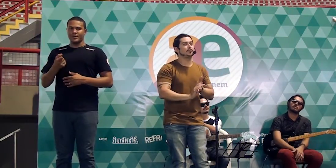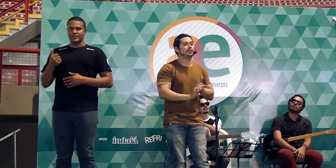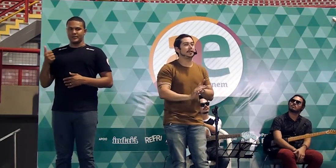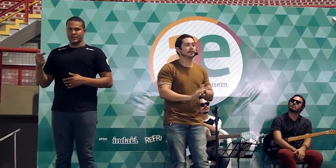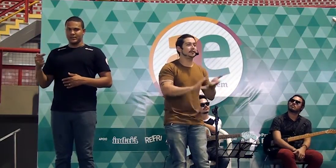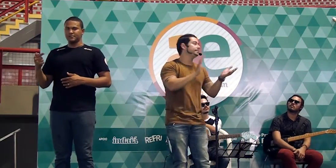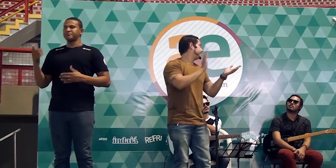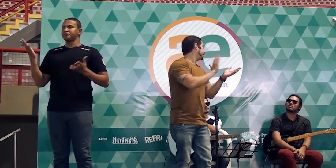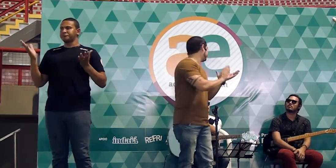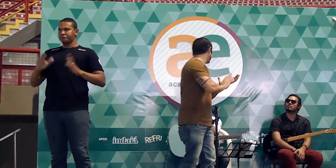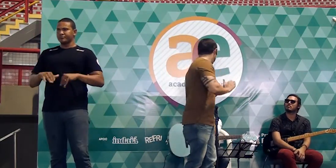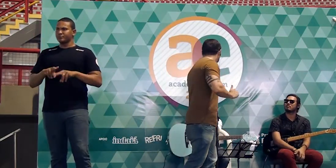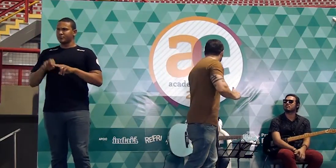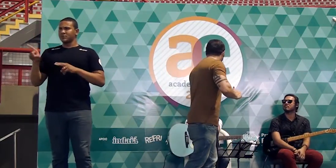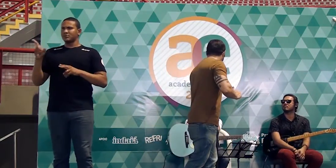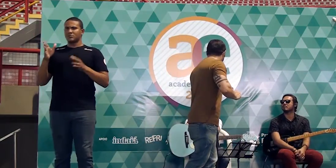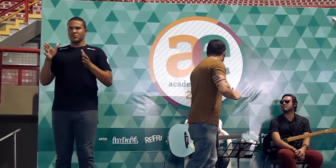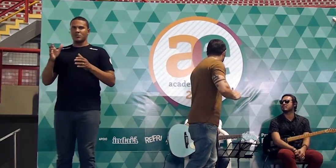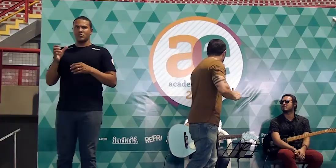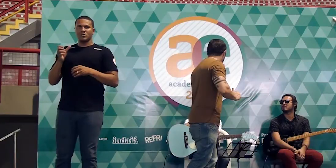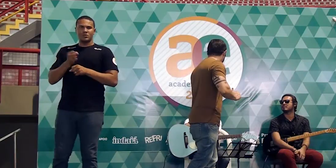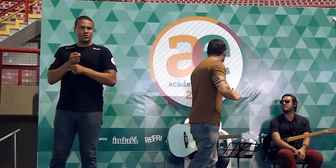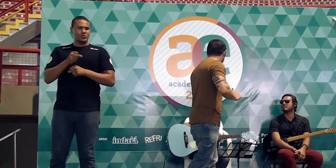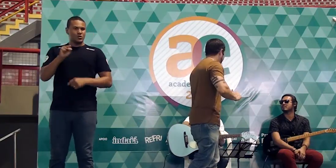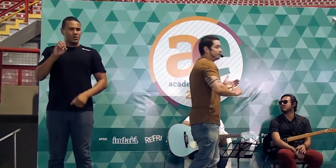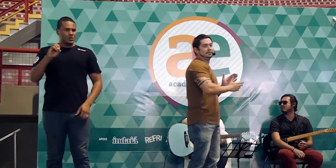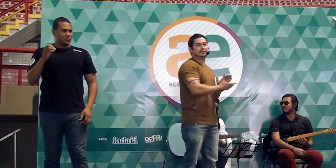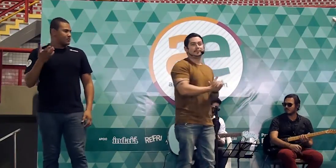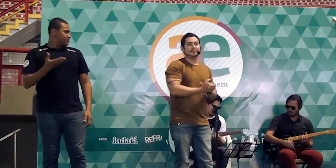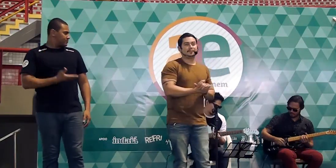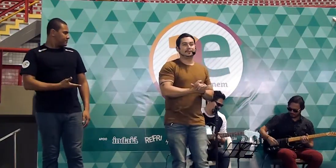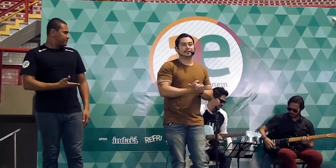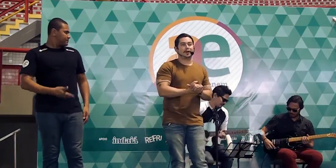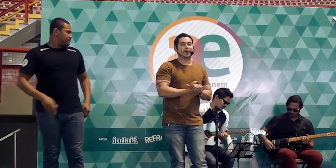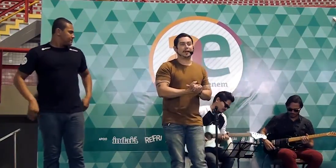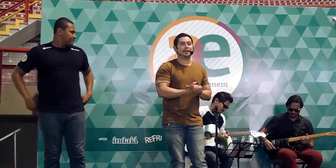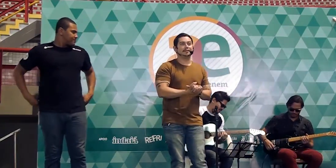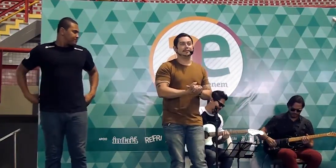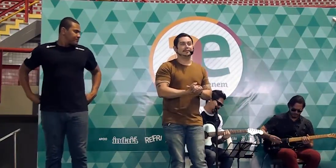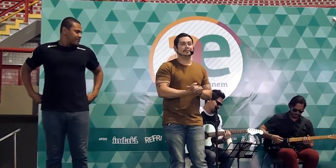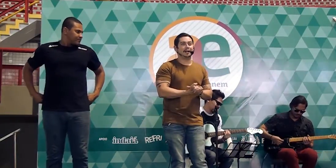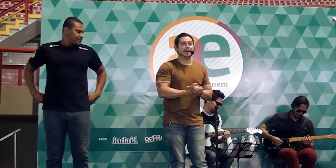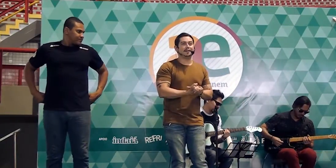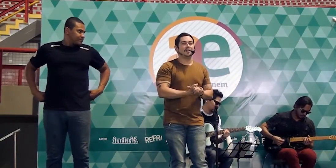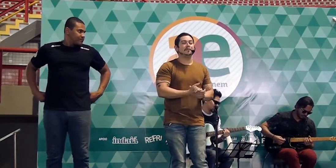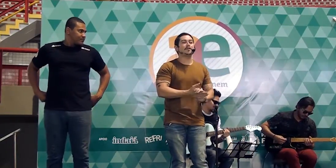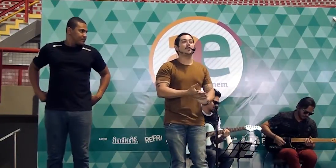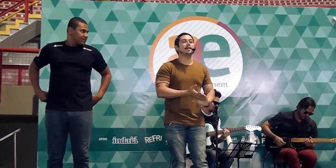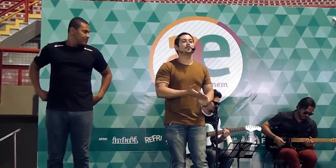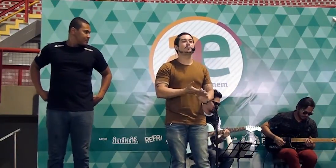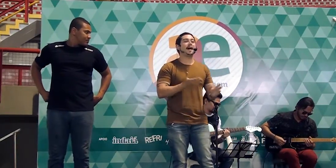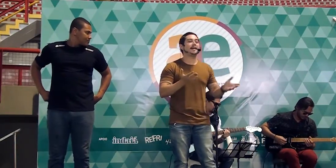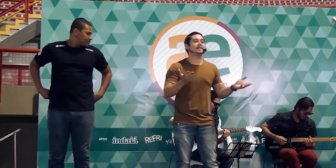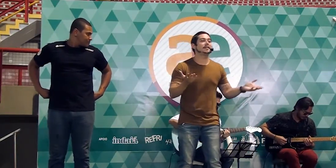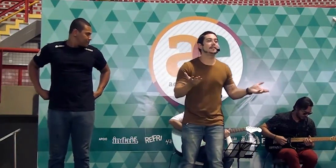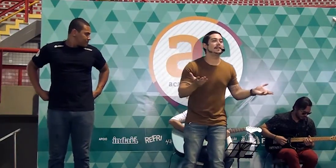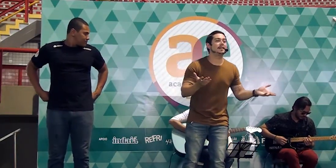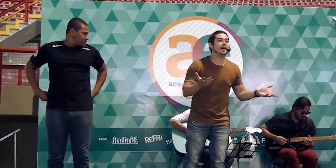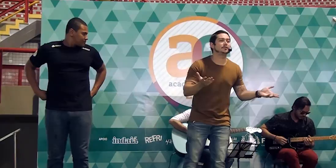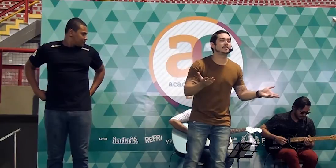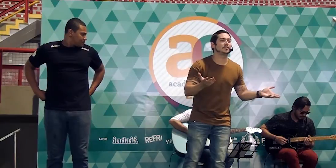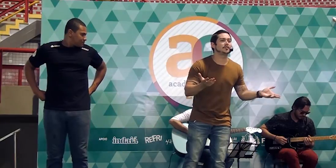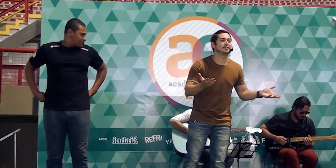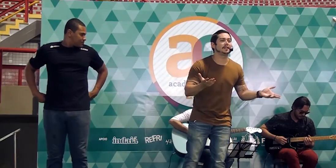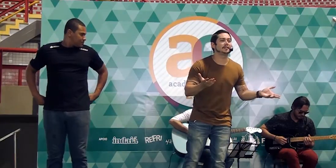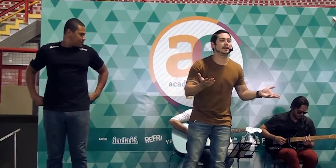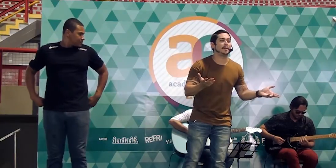desses anos 80, que país é esse? Ok, beleza. Faz um resumo, parece que